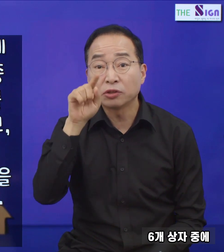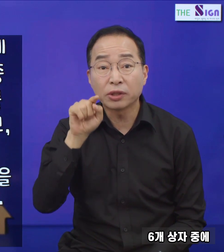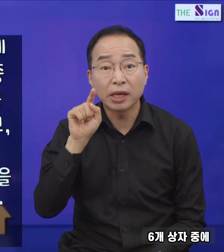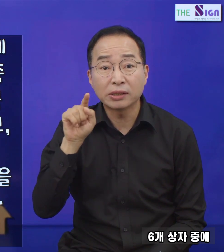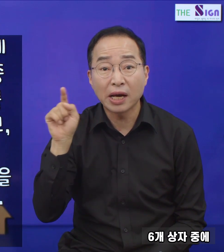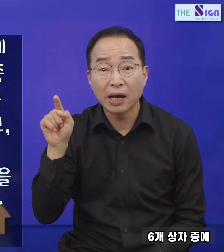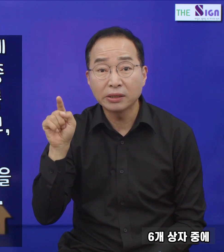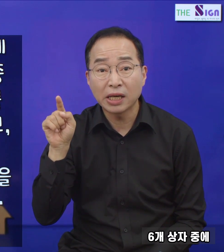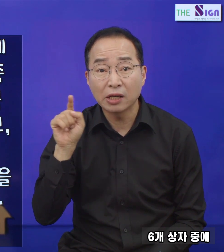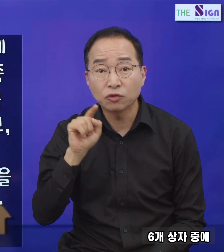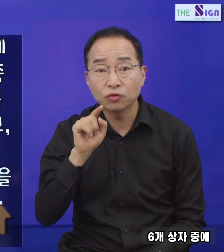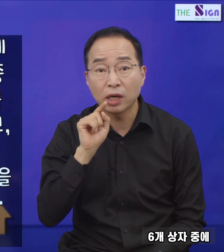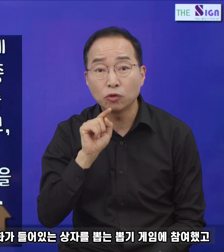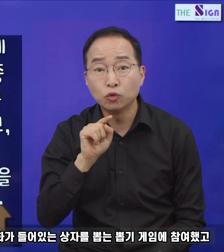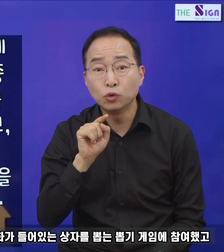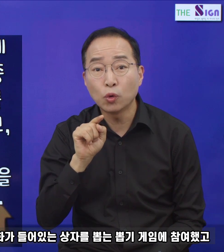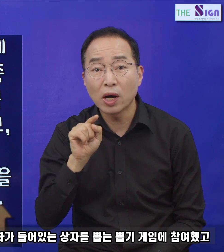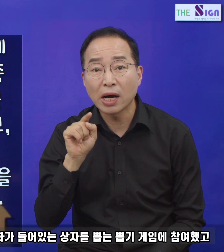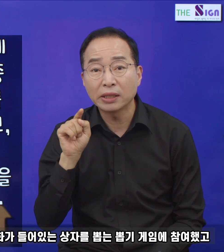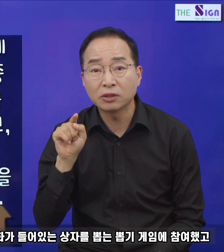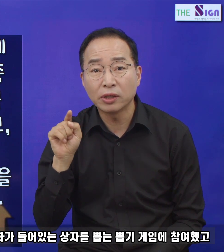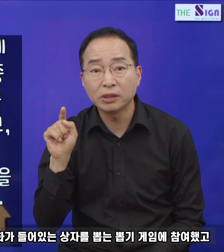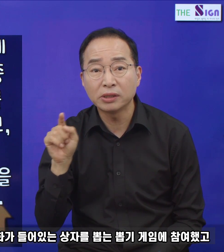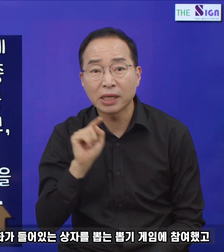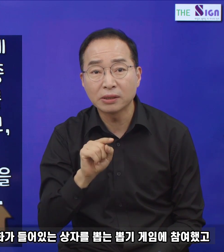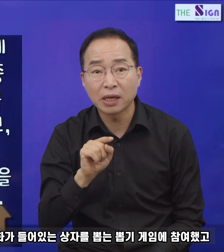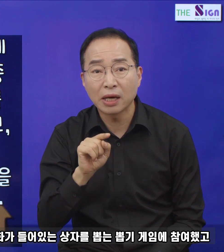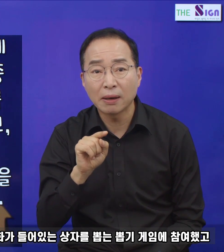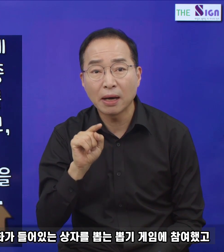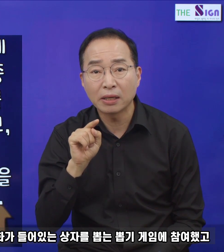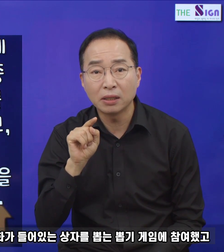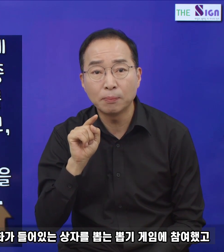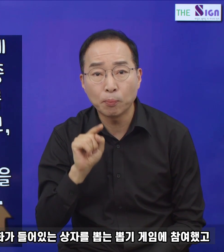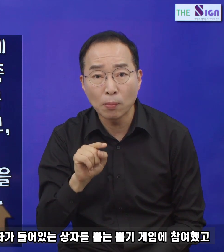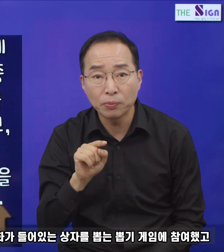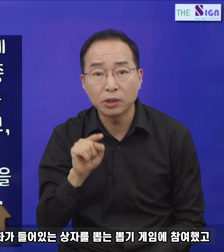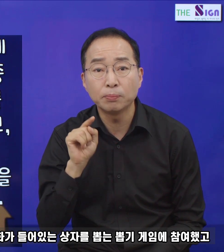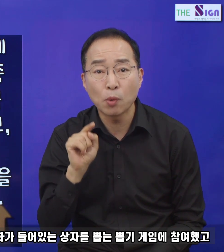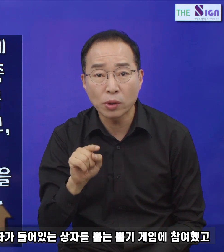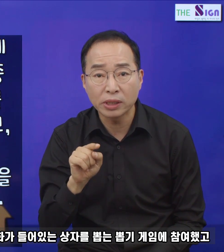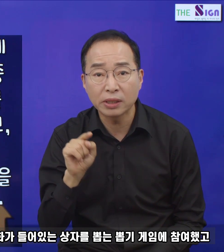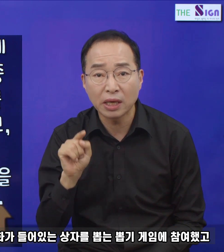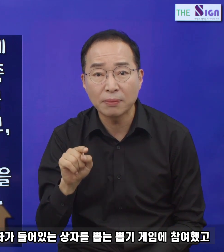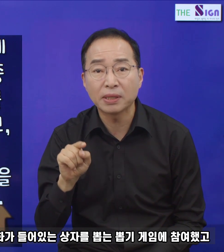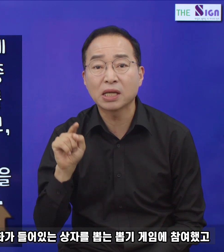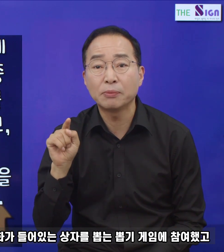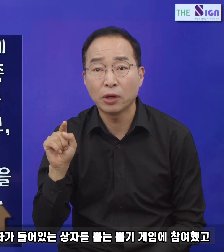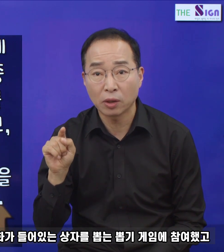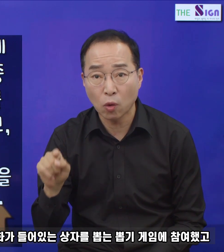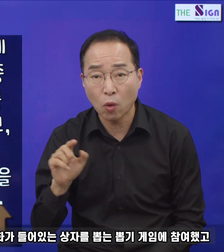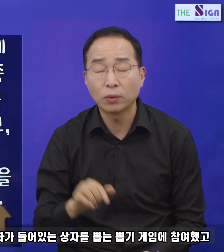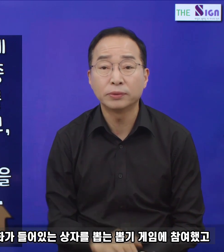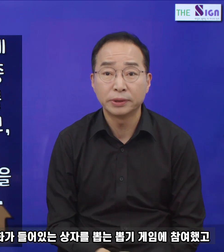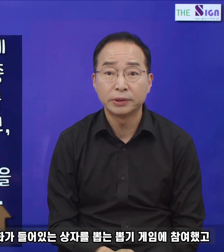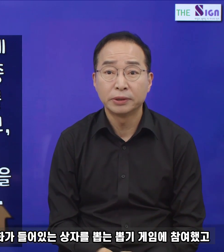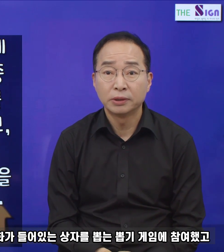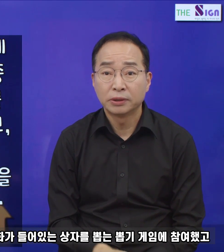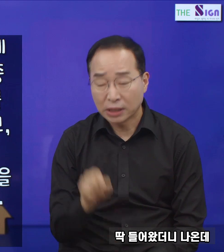6개 상자 중에 운동화가 들어있는 상자를 뽑는 뽑기 게임에 참여했고, 자,